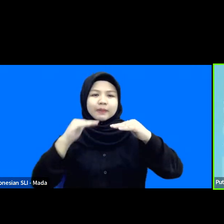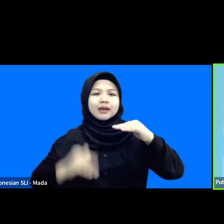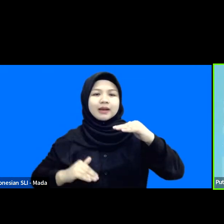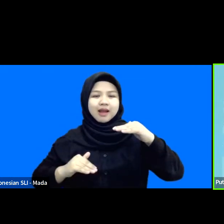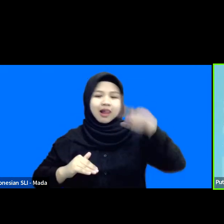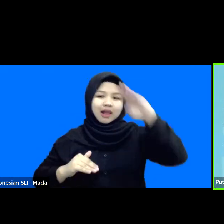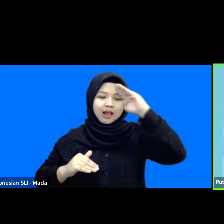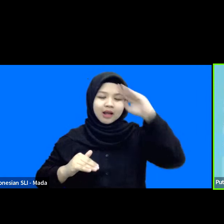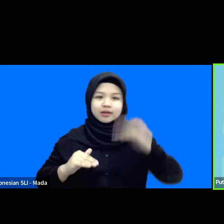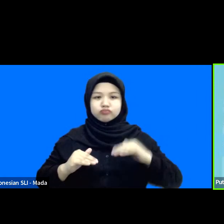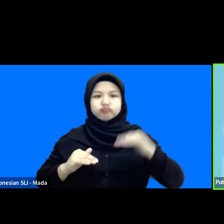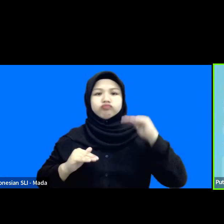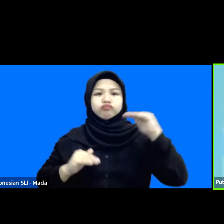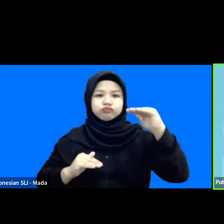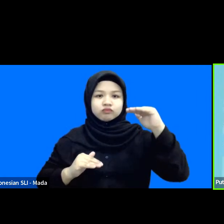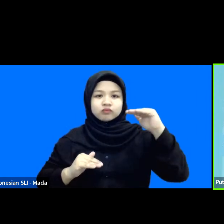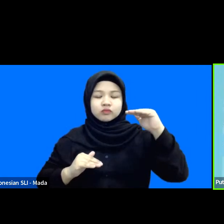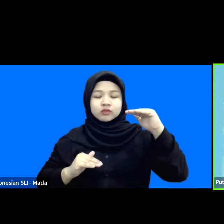ternyata